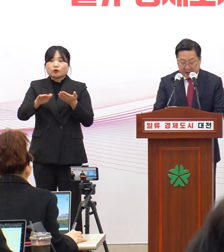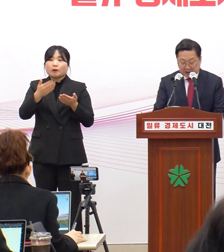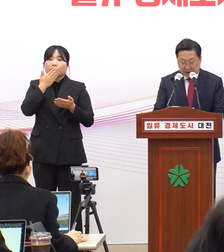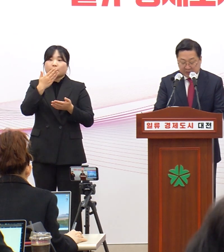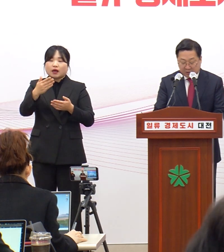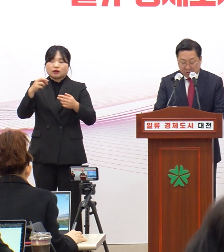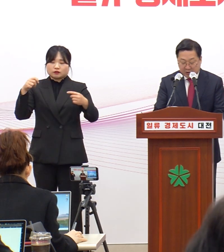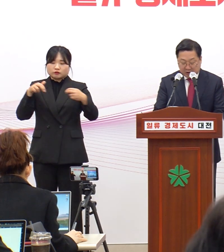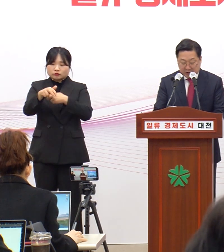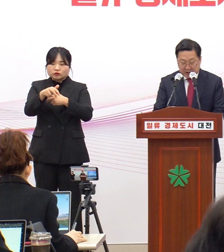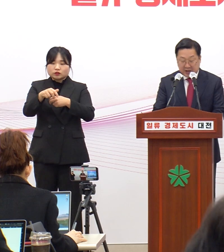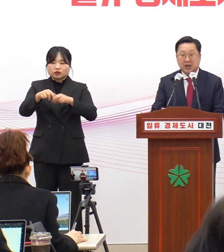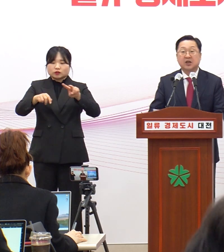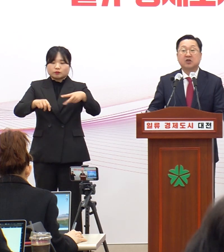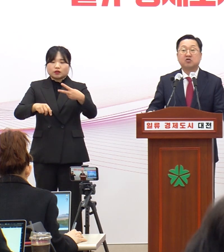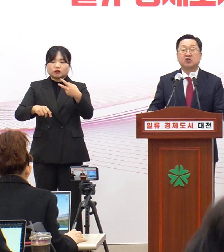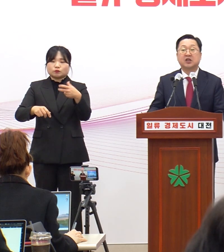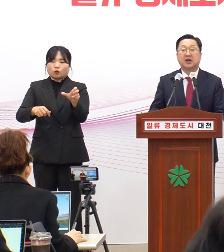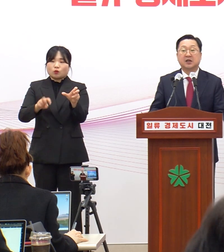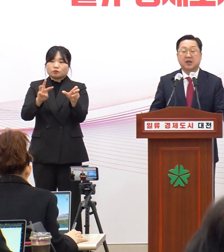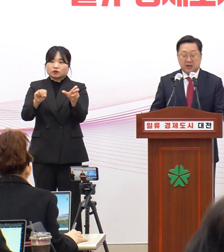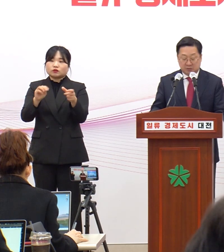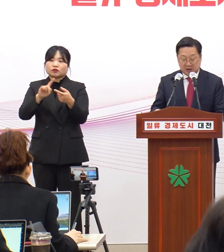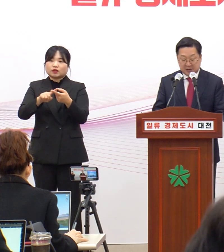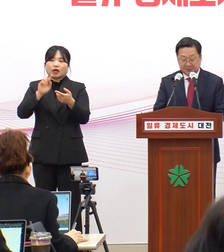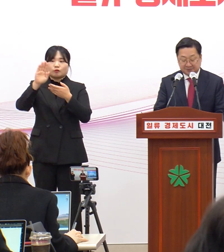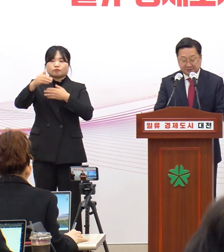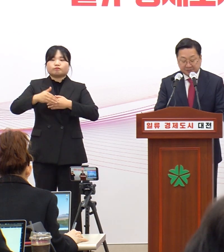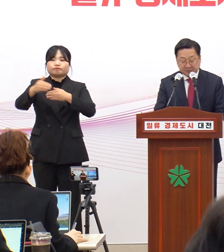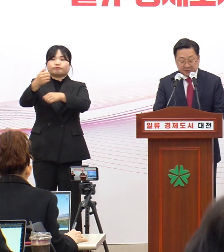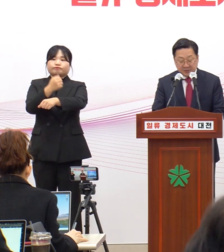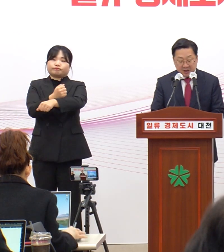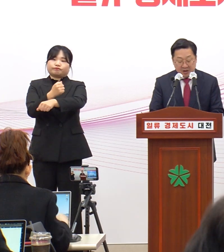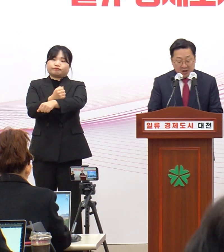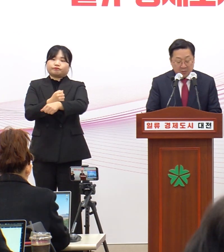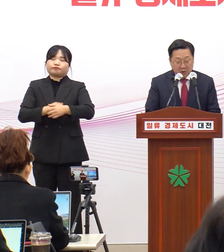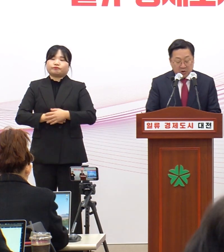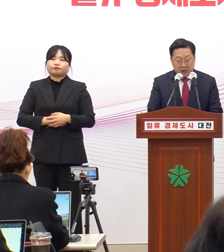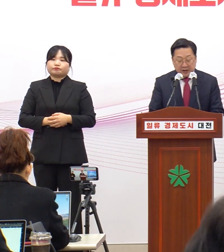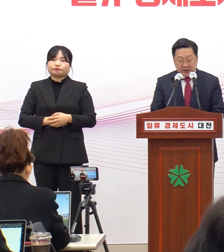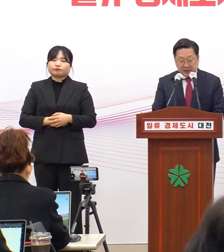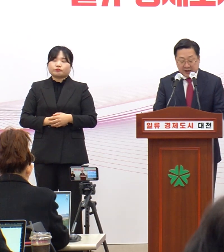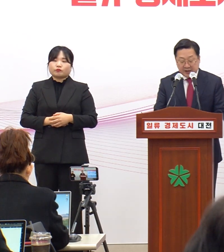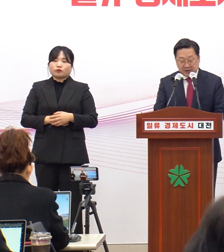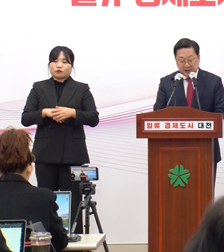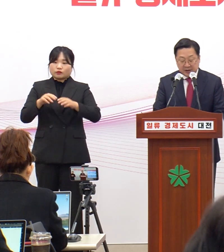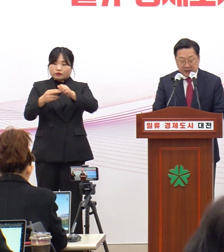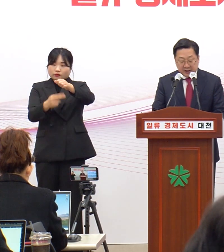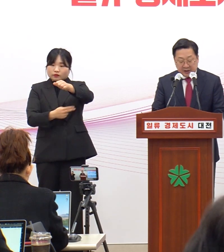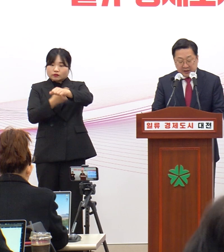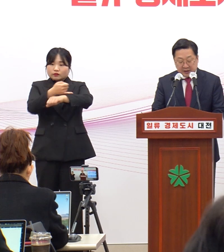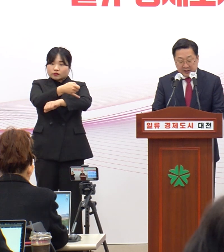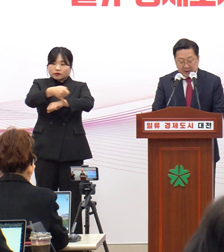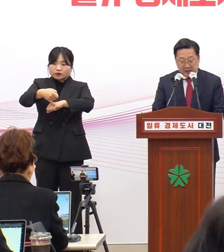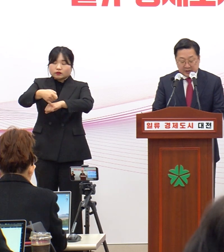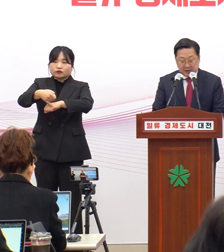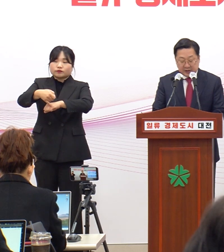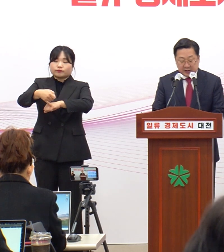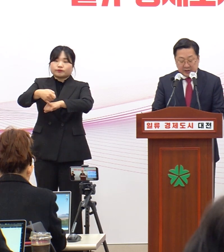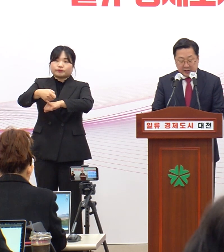구간 275m에 대해 추진할 계획입니다. 본 교량의 디자인은